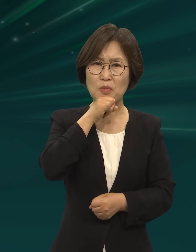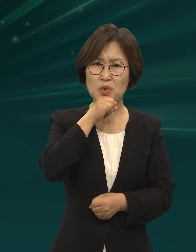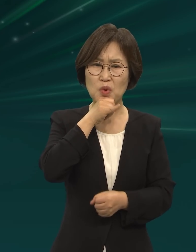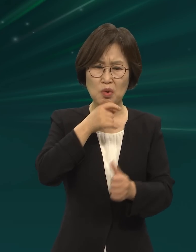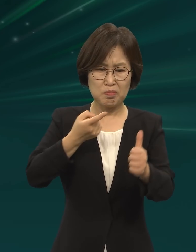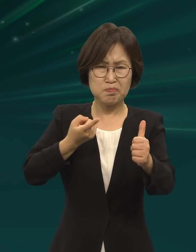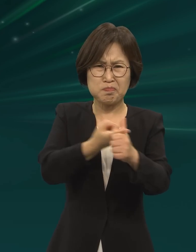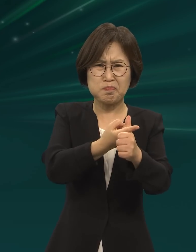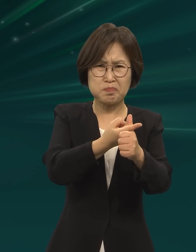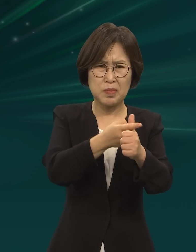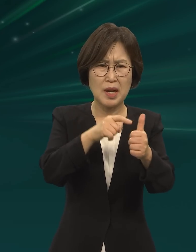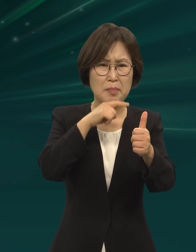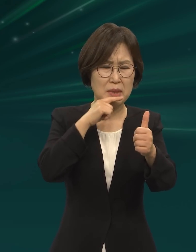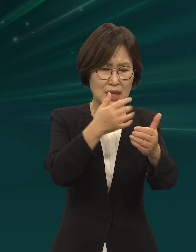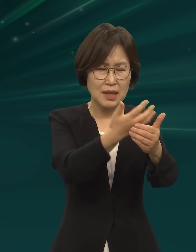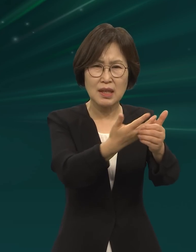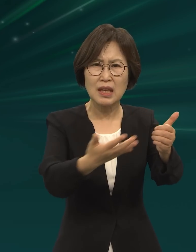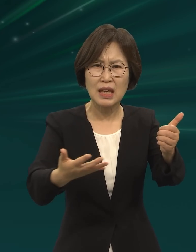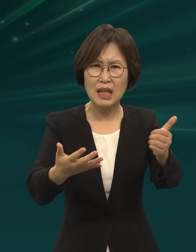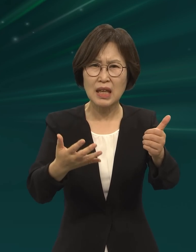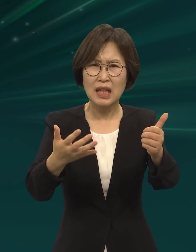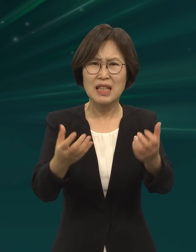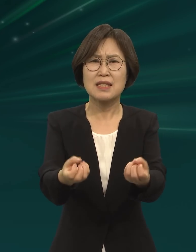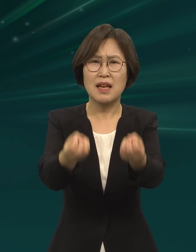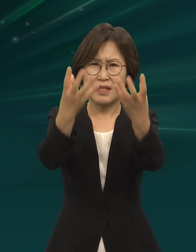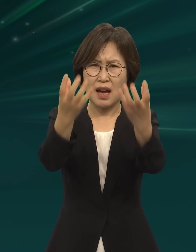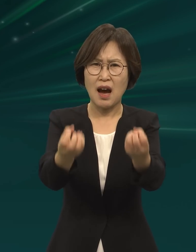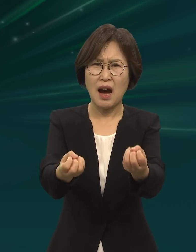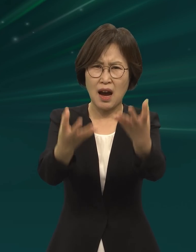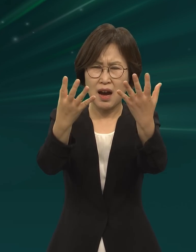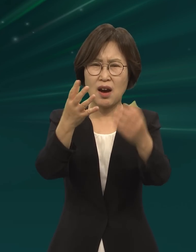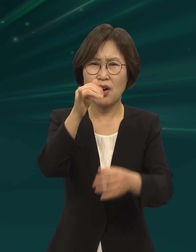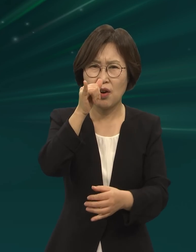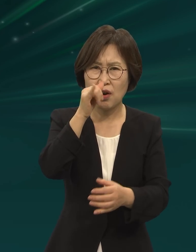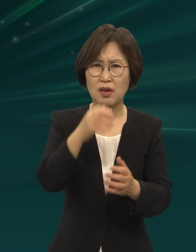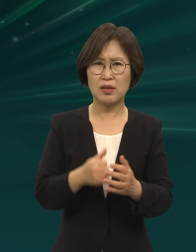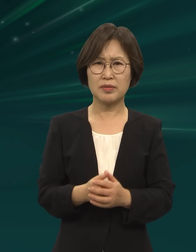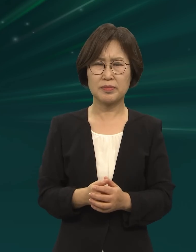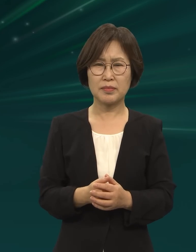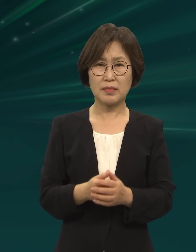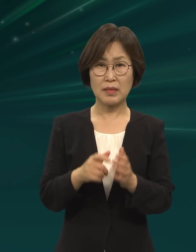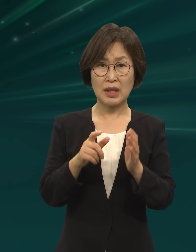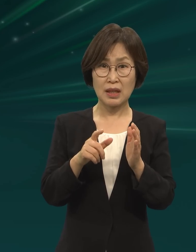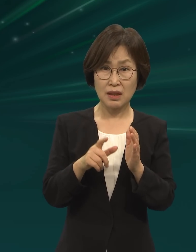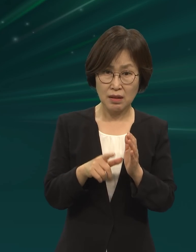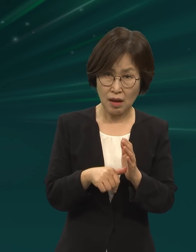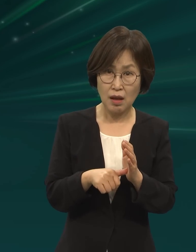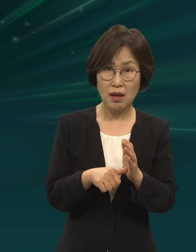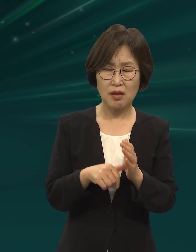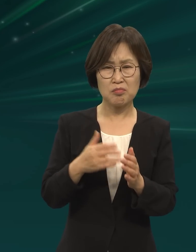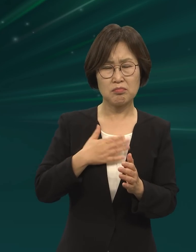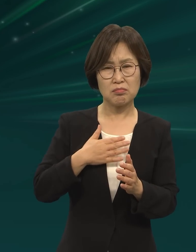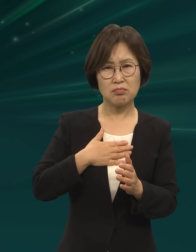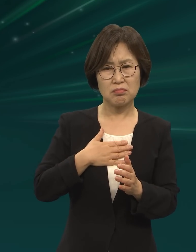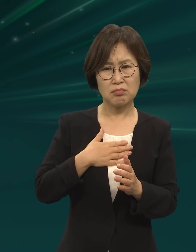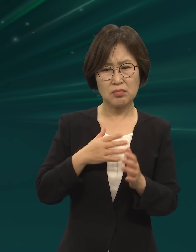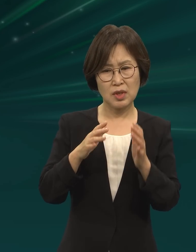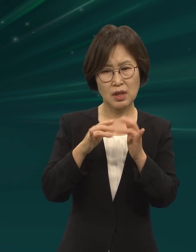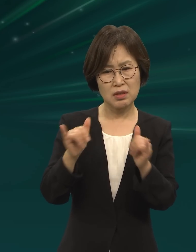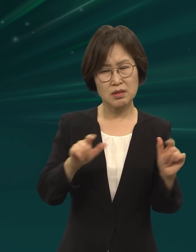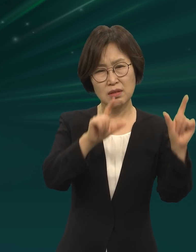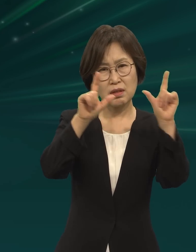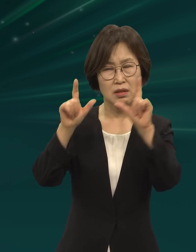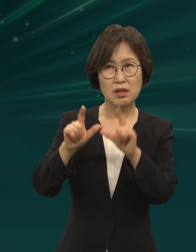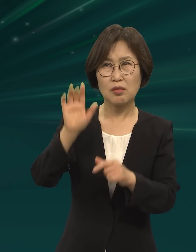피 흘리는 제사를 드렸습니다. 그때 제 인생에 아무 꿈도 없었고 그리고